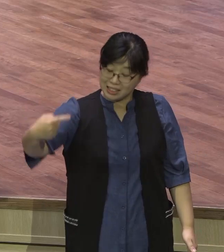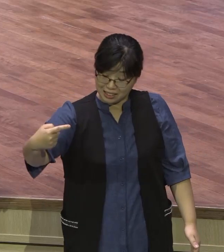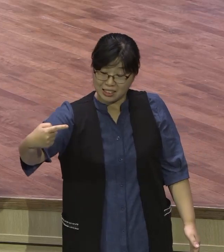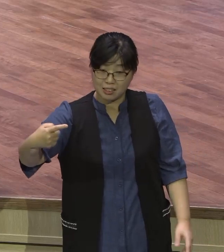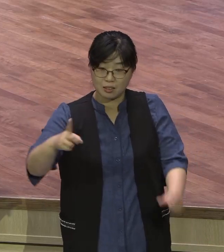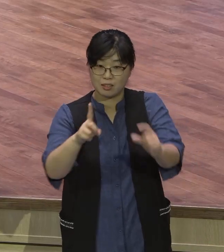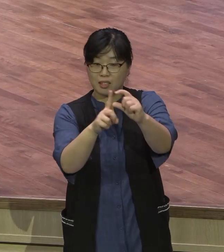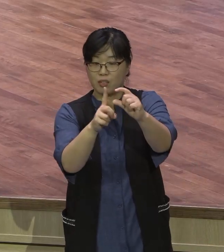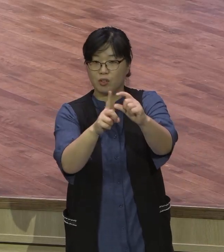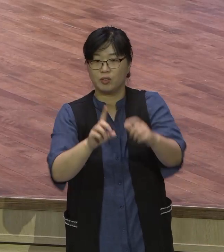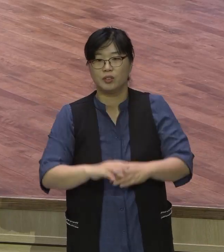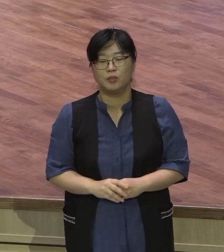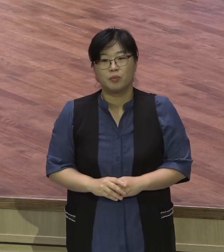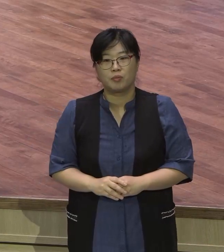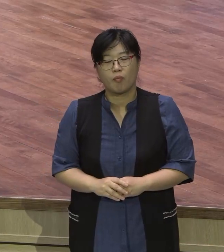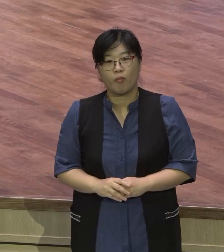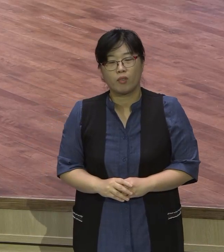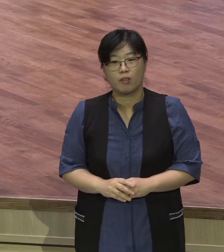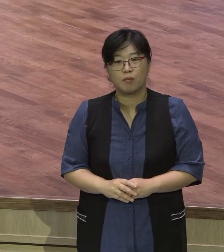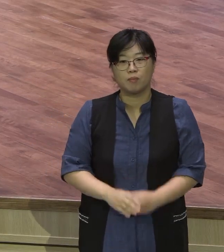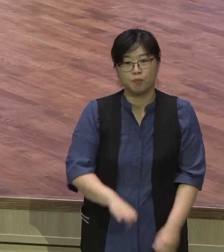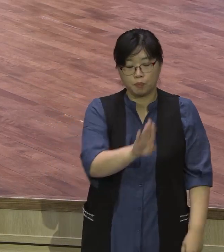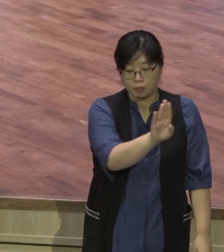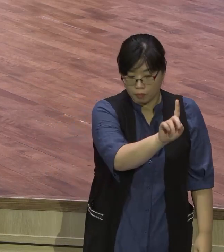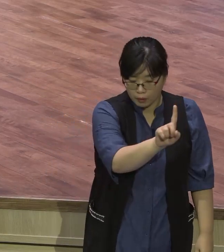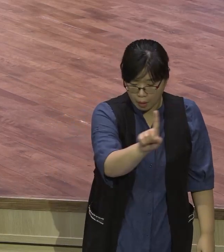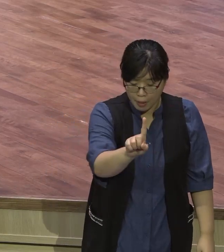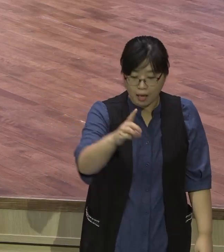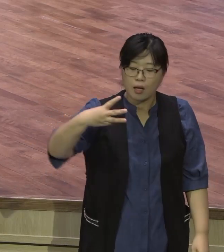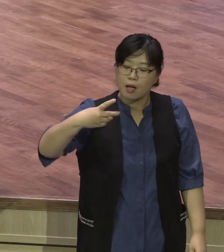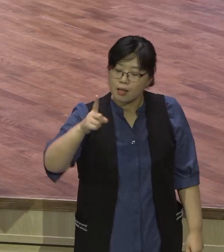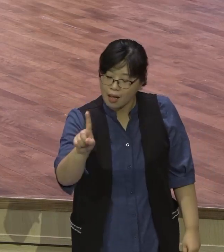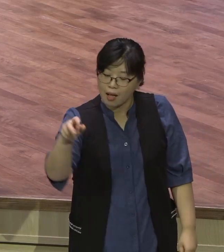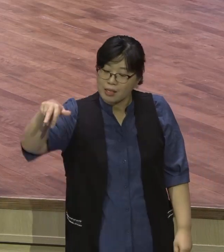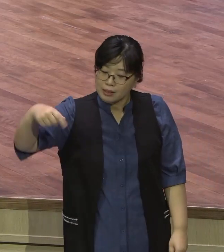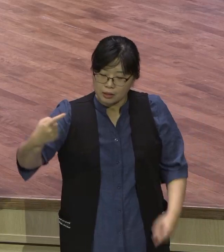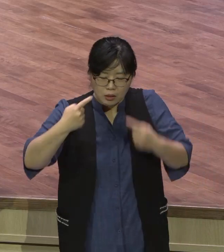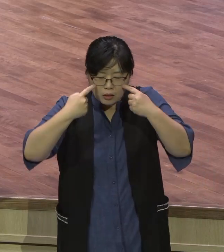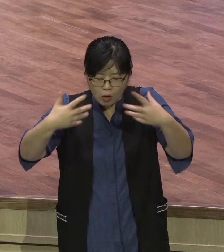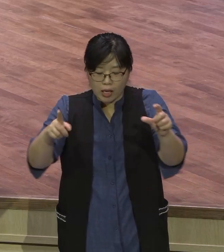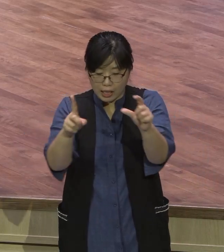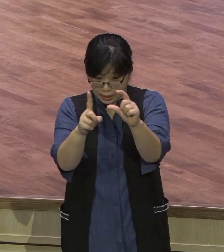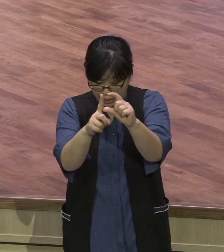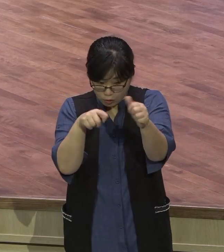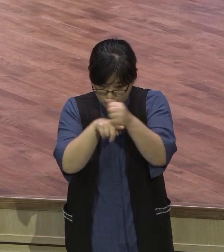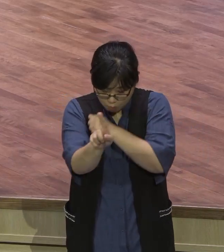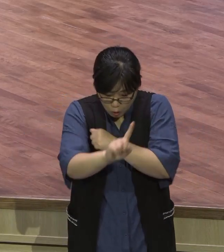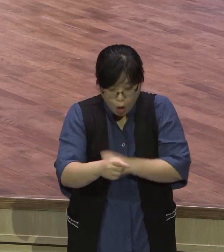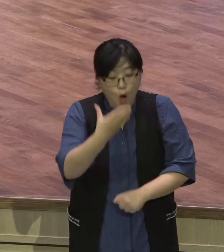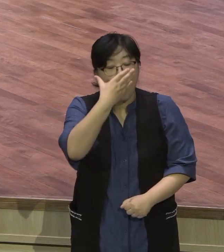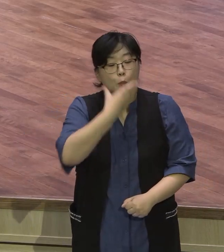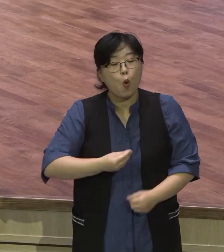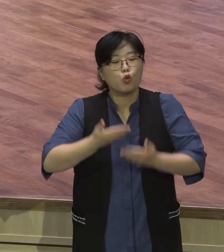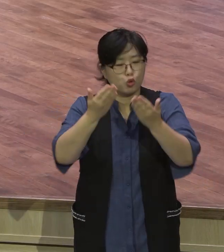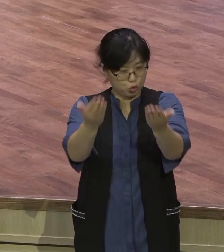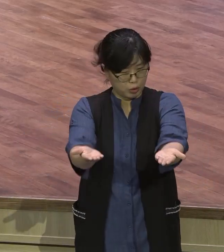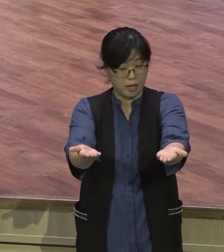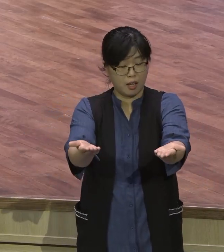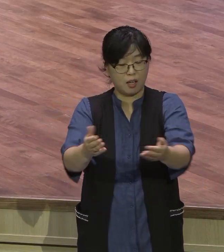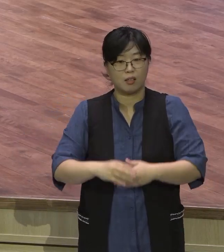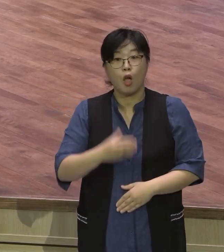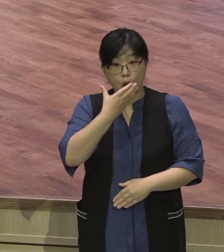바라크가 뭐냐 바라크란 뜻은 복을 주다 라는 뜻이에요. 복을 주다 라는 뜻인데 복을 주다 라는